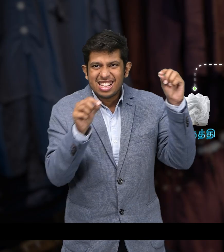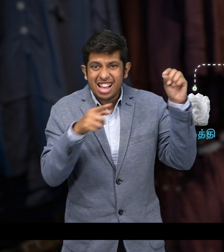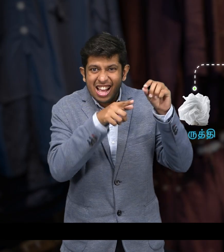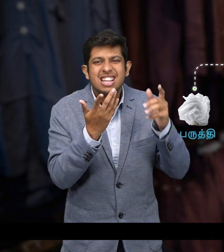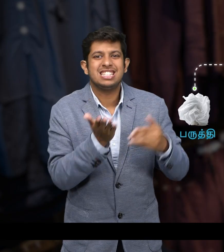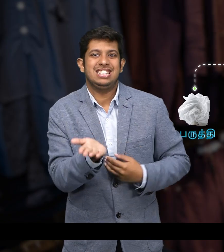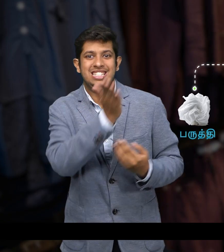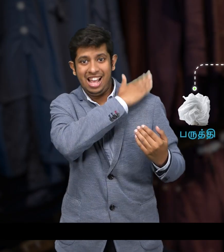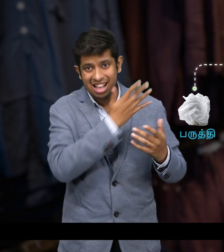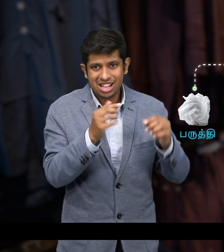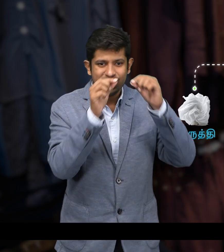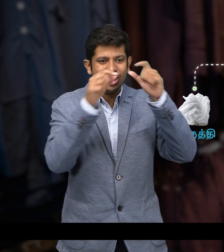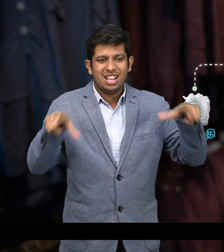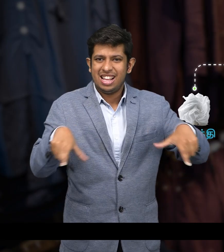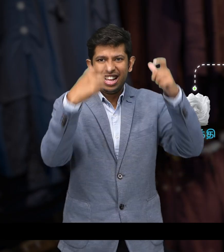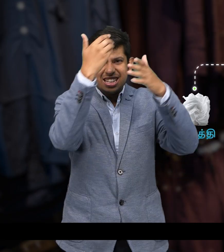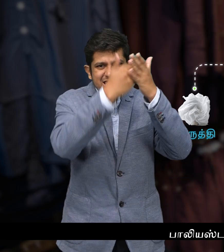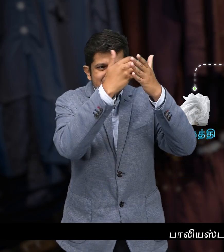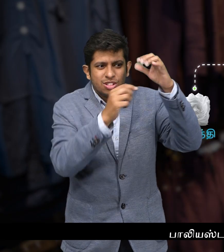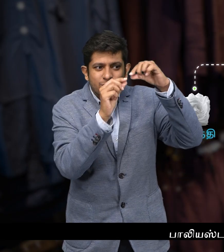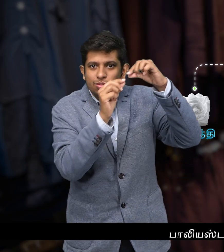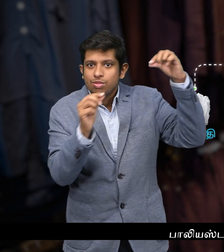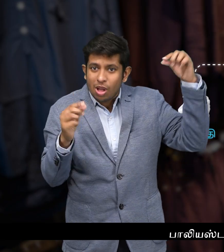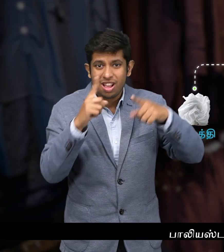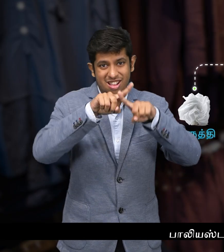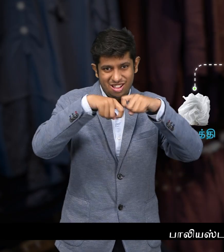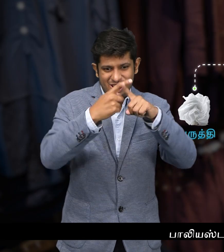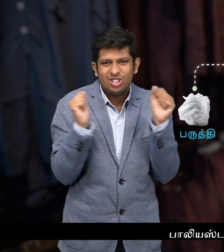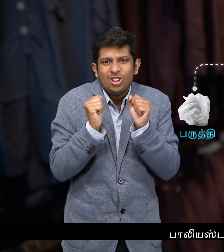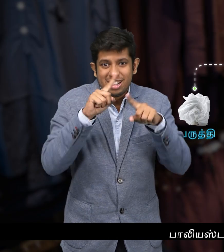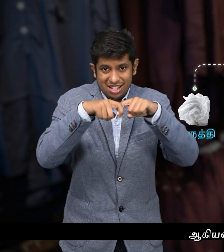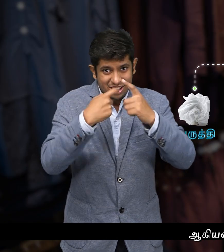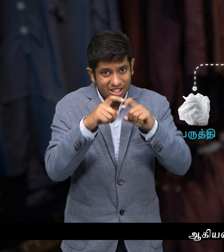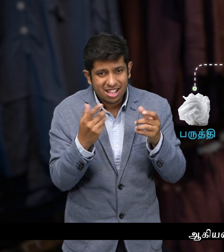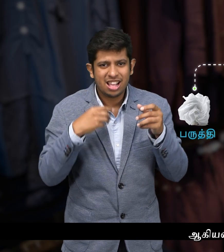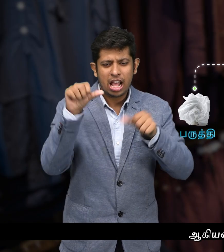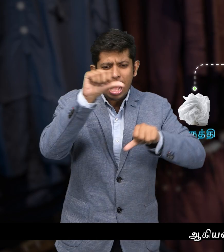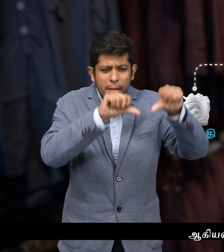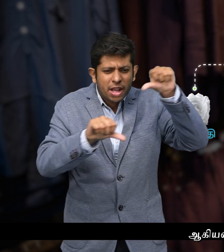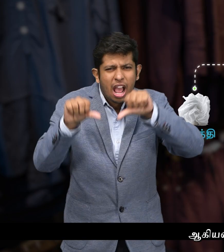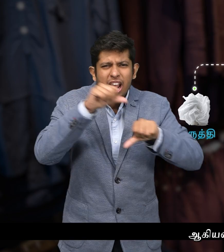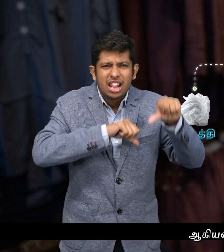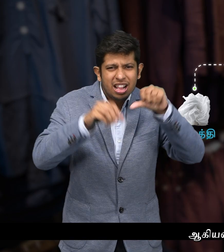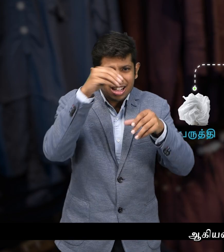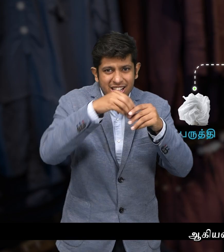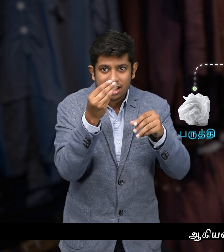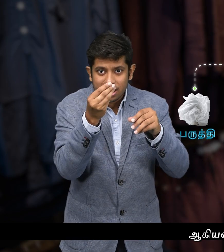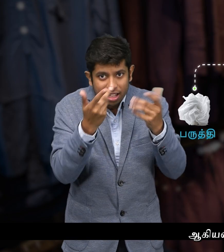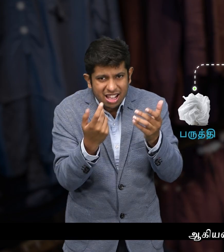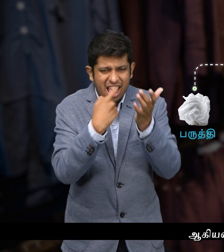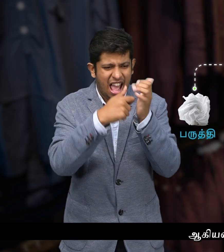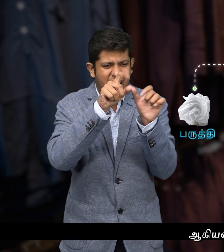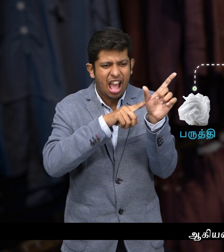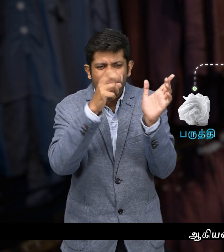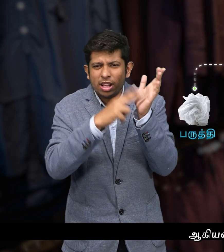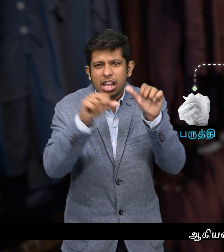பட்டு, சணல், கம்பளி, பாலிஸ்டர் மற்றும் ரேயான் ஆகியவை அடங்கும்.